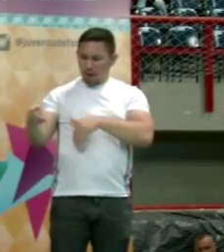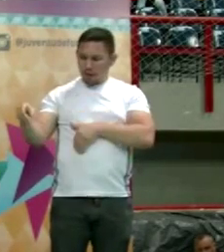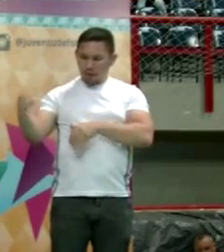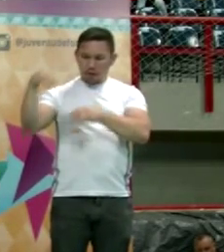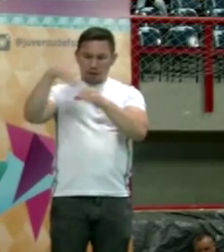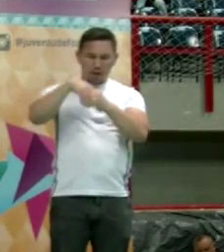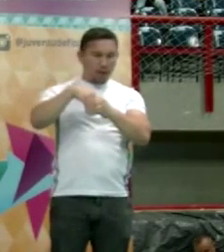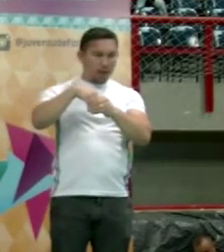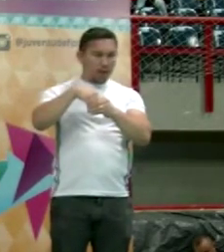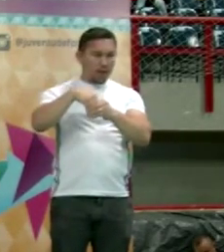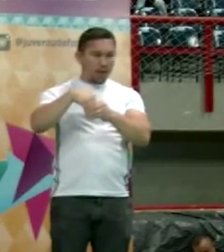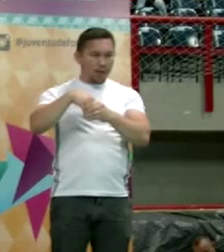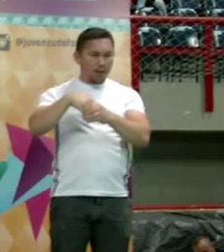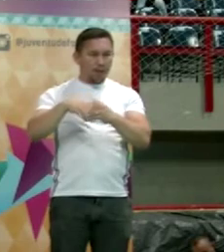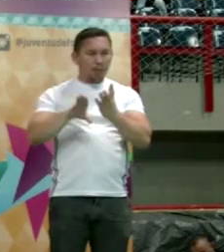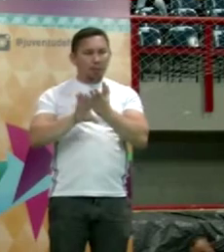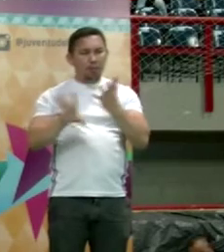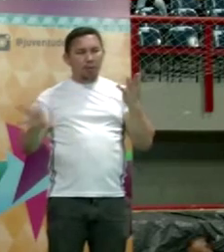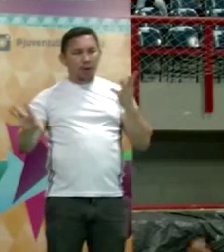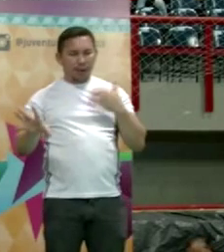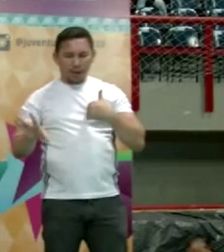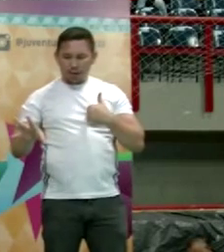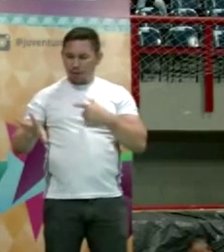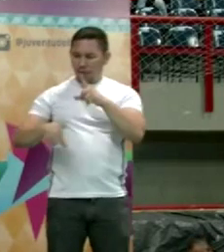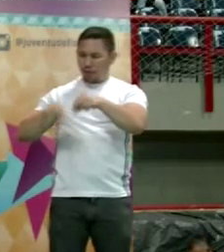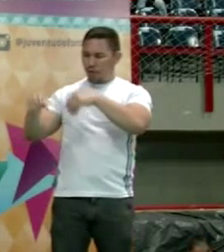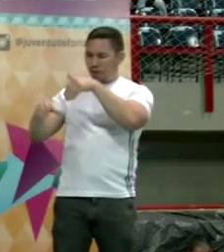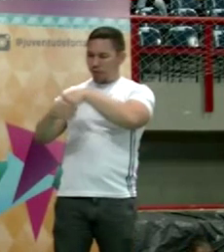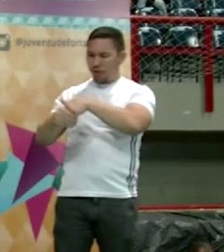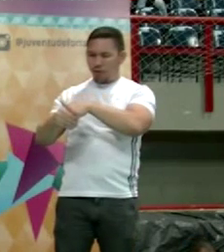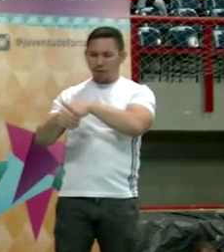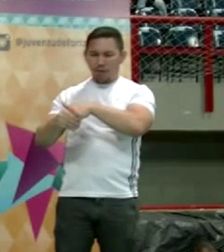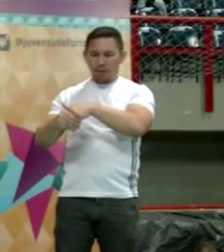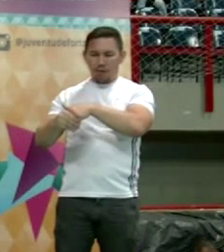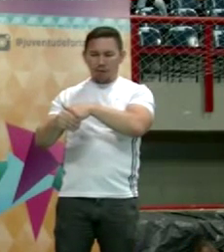eleitor, é porque a eleição era